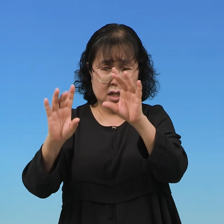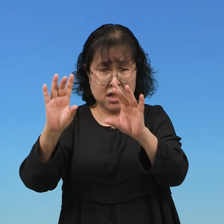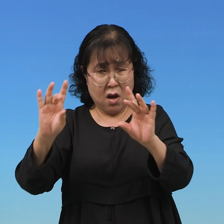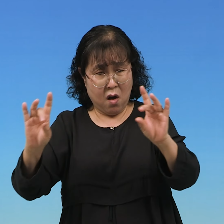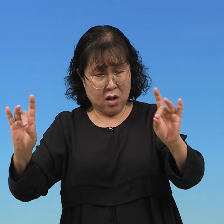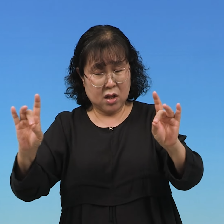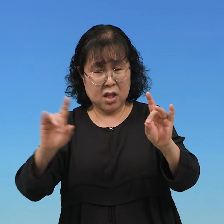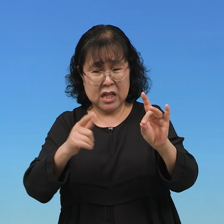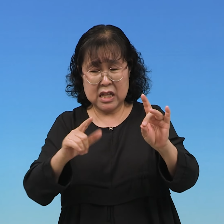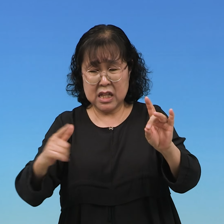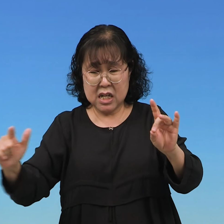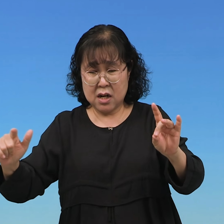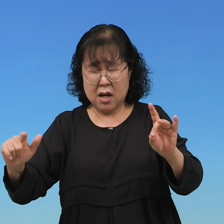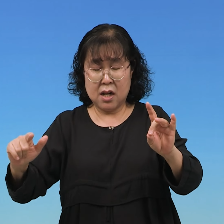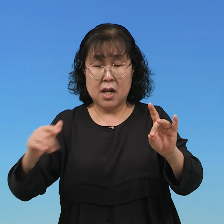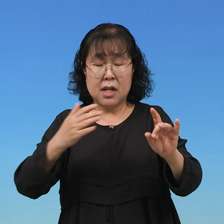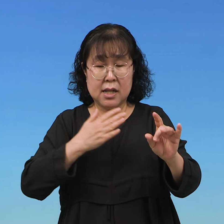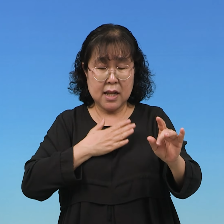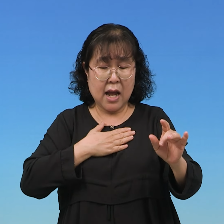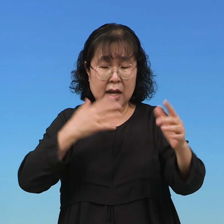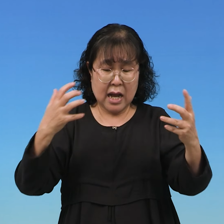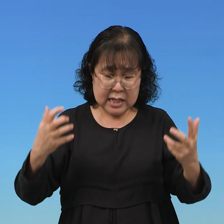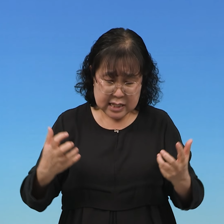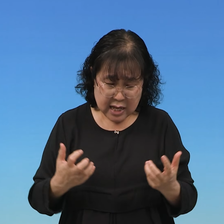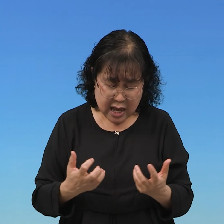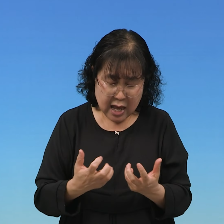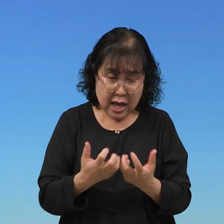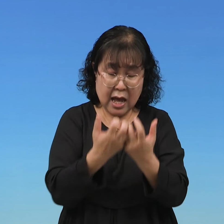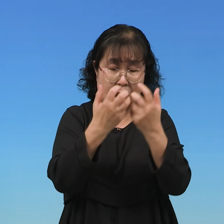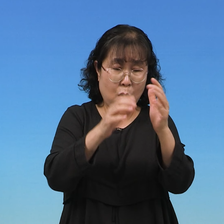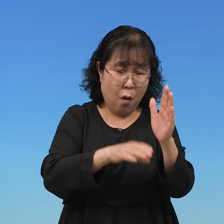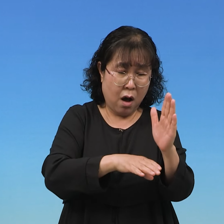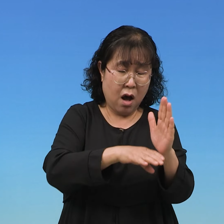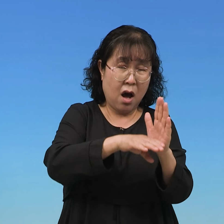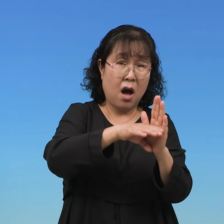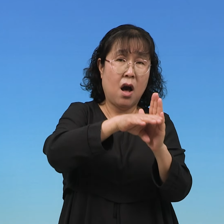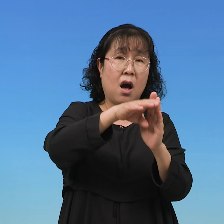채우리라. 것을 내가 채우리라.